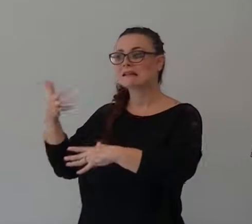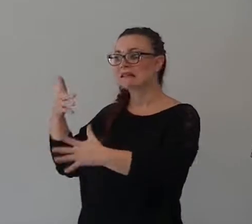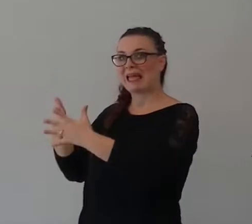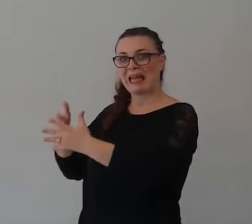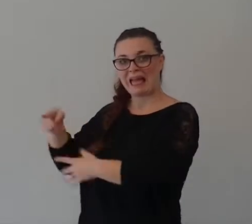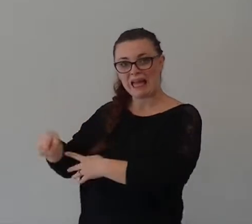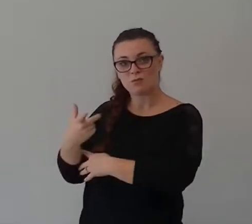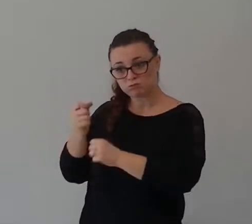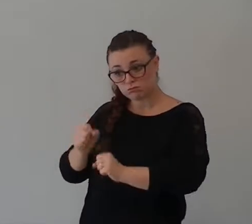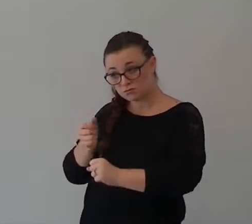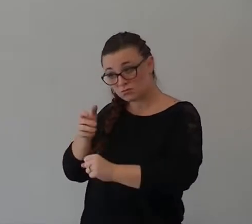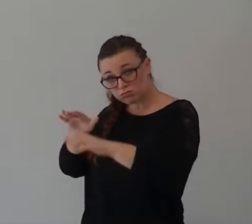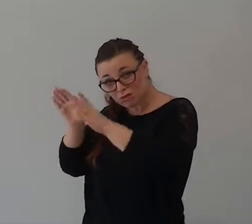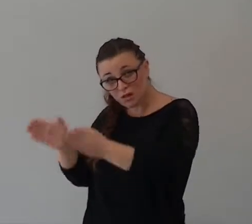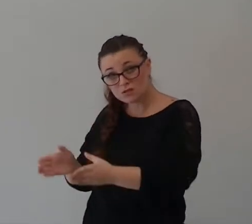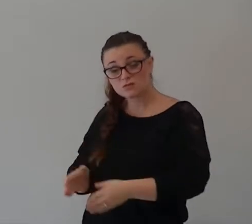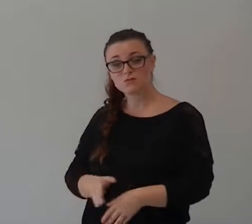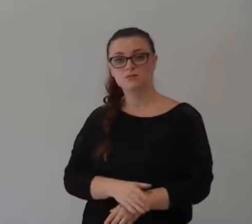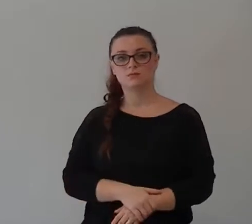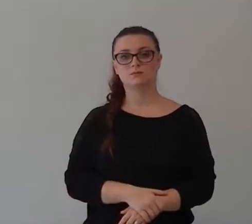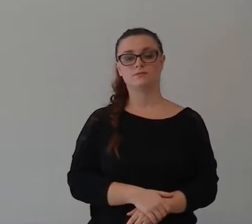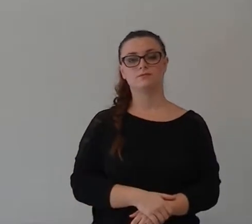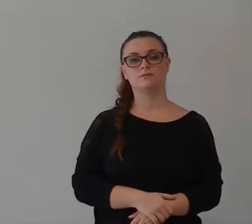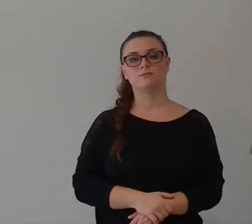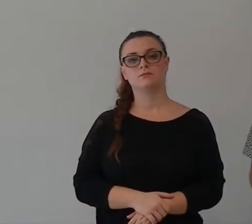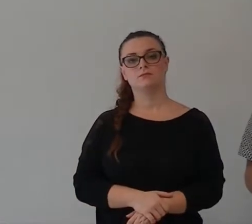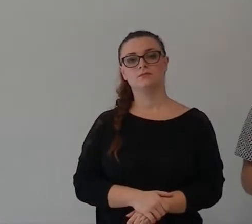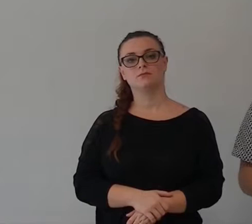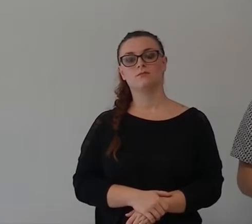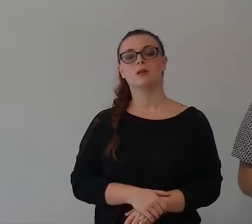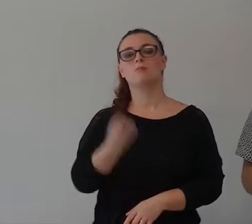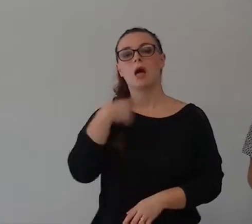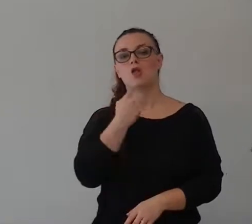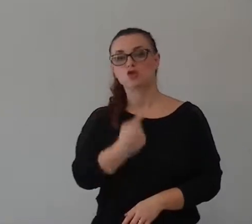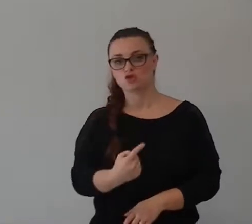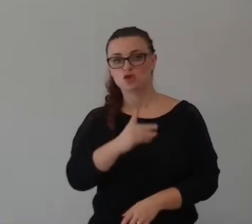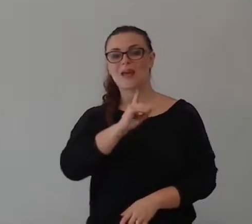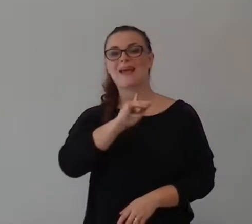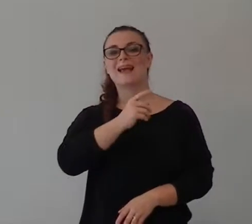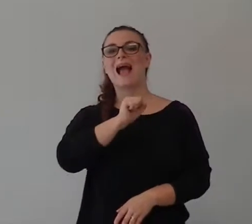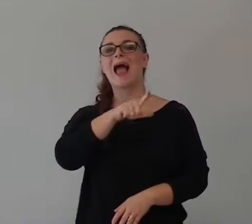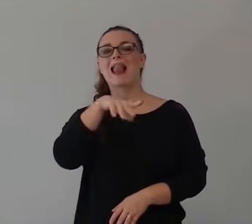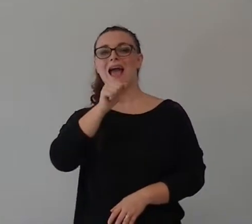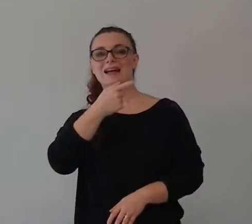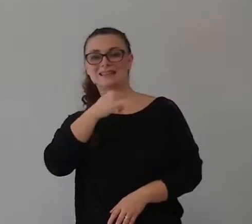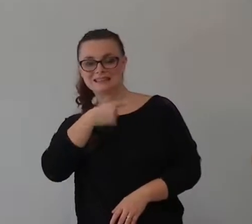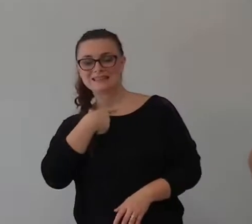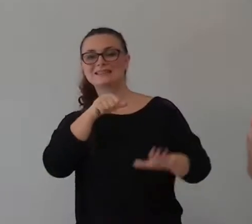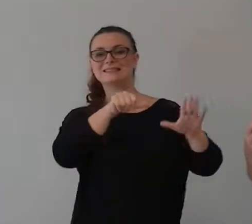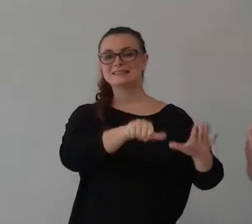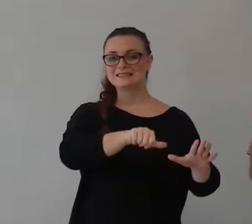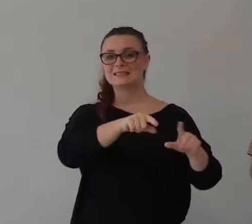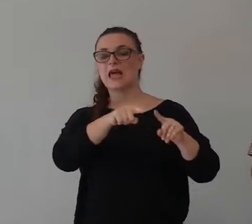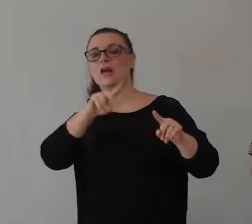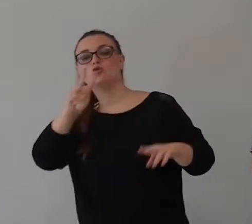proteggi? Paolo dice in Galati 6,2: incoraggia a portare i pesi l'uno